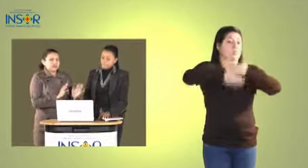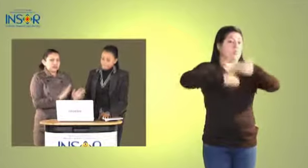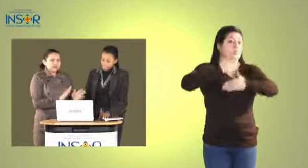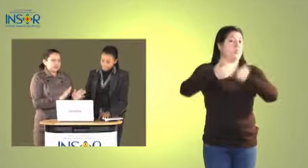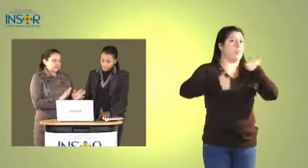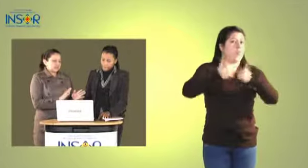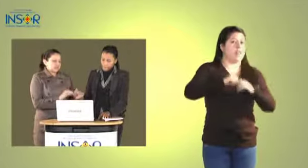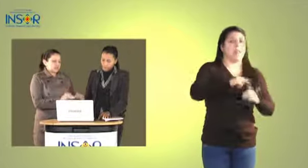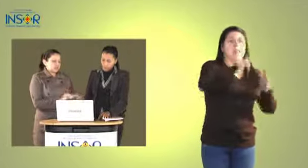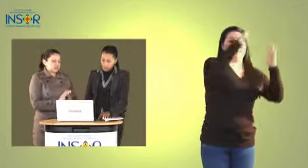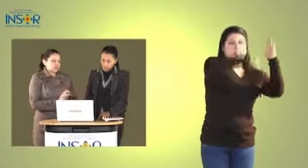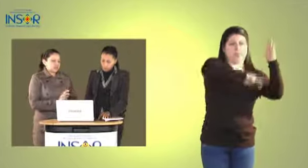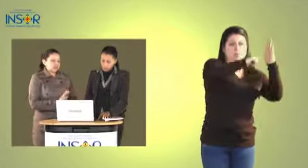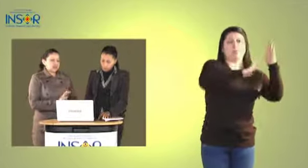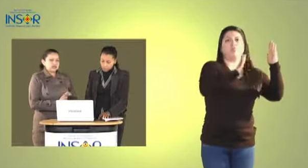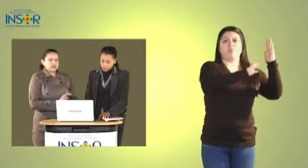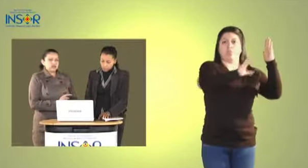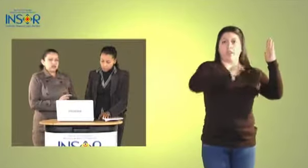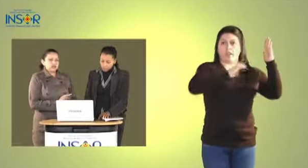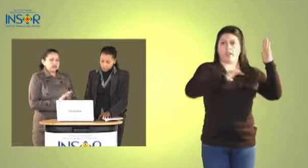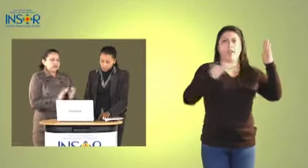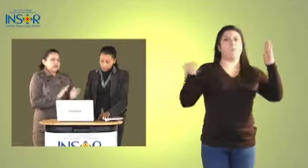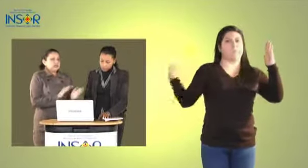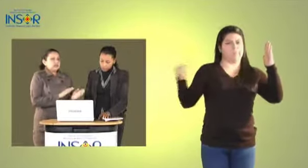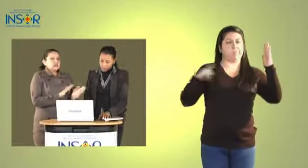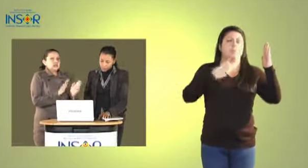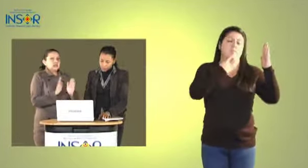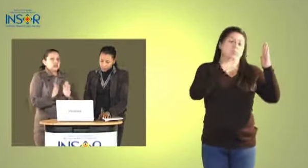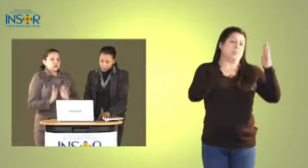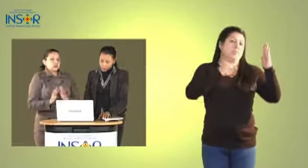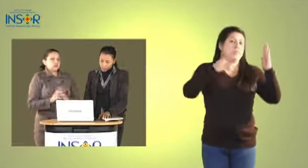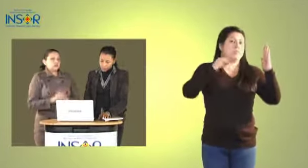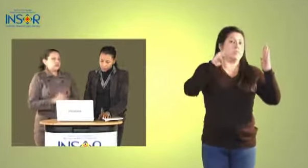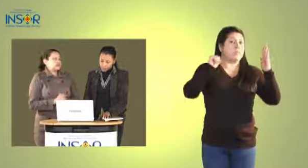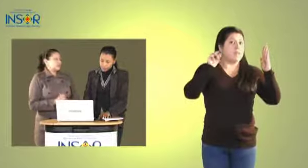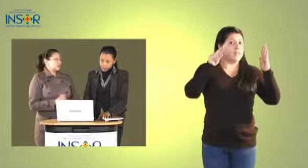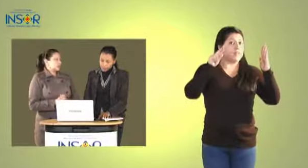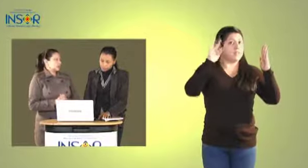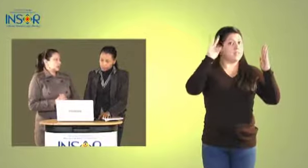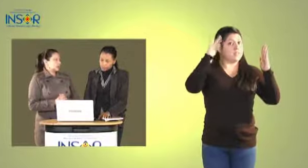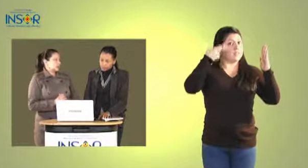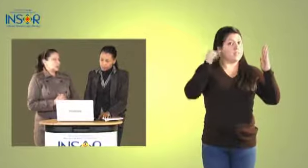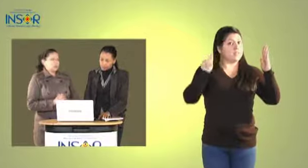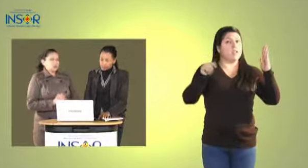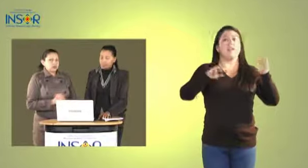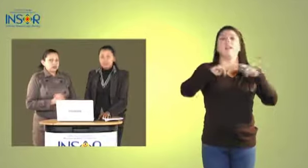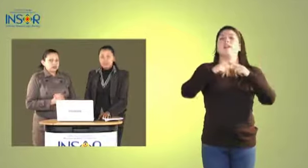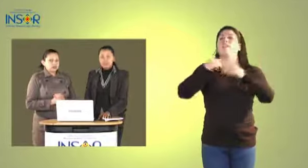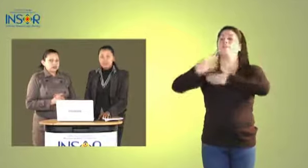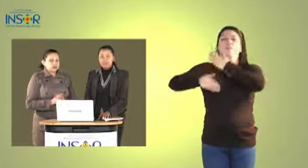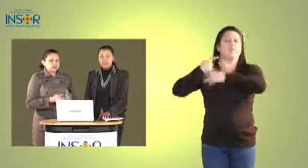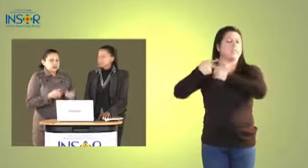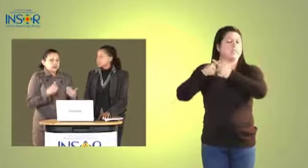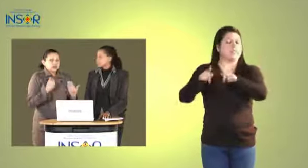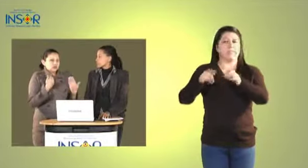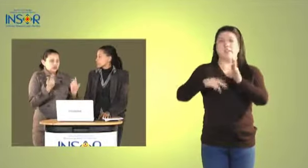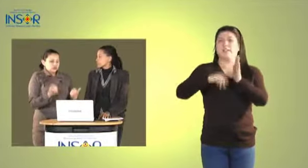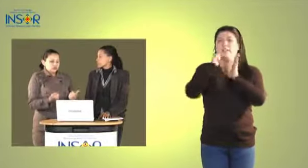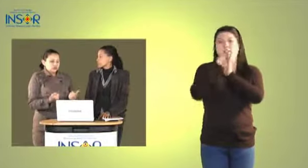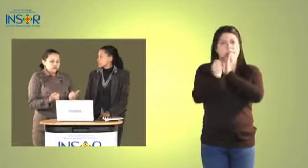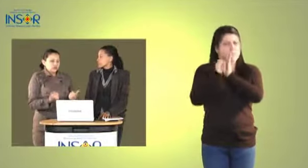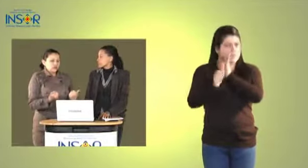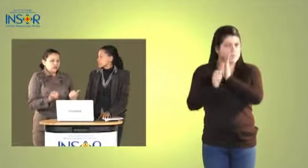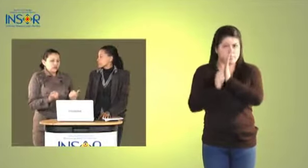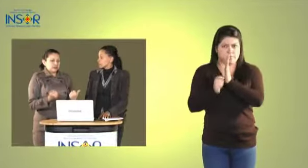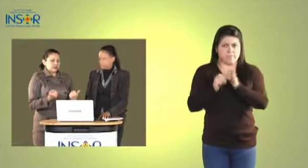tiene sus propias características, como acaba de explicar Marta, y otro proceso distinto es la escritura, involucra otras cosas.